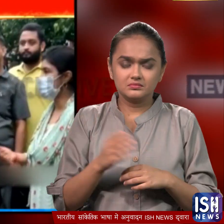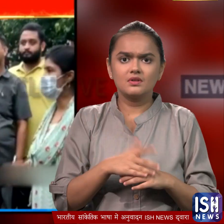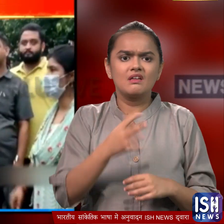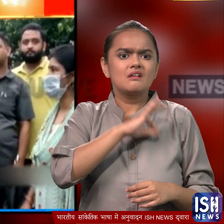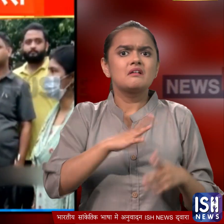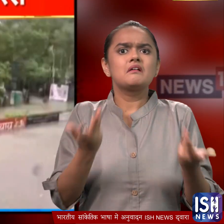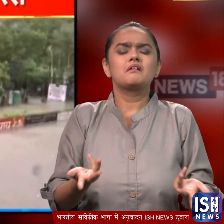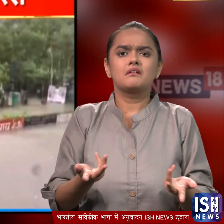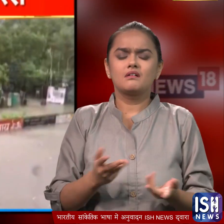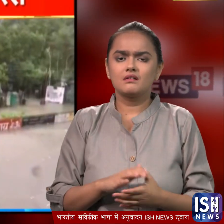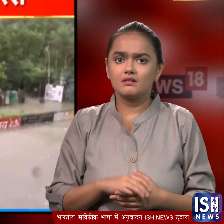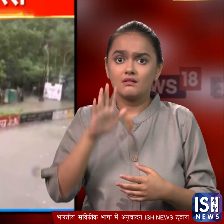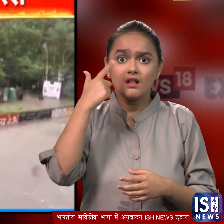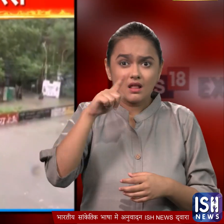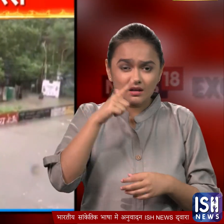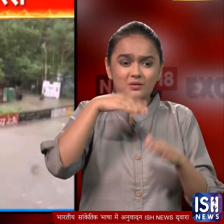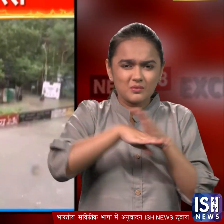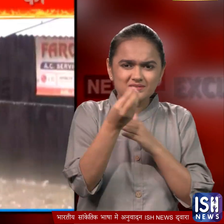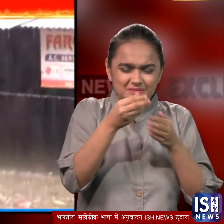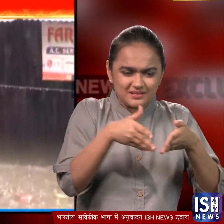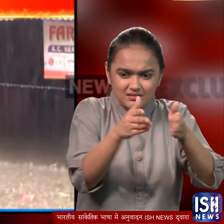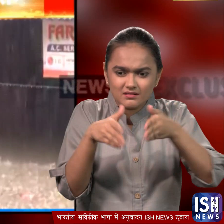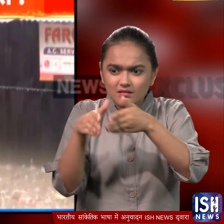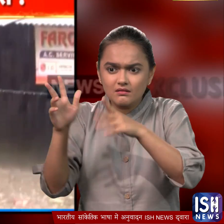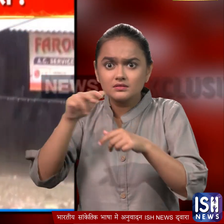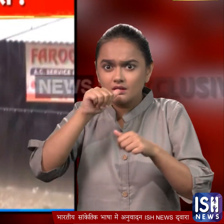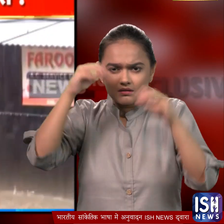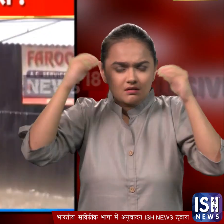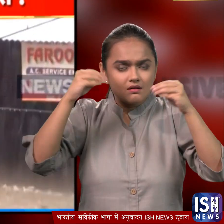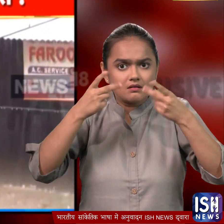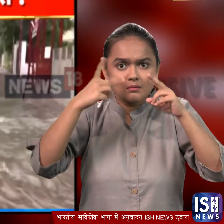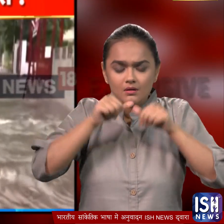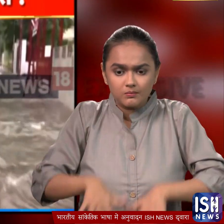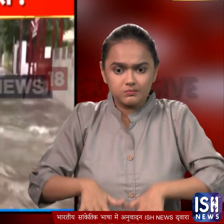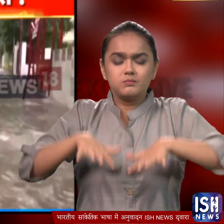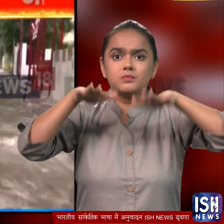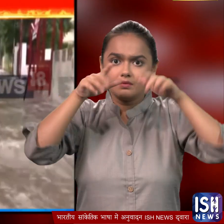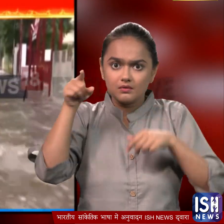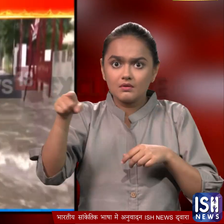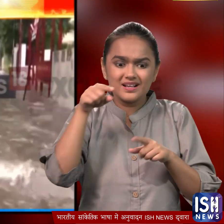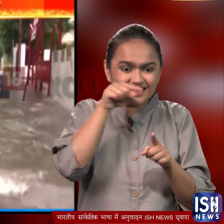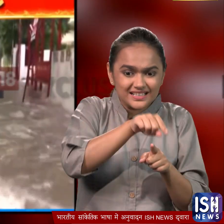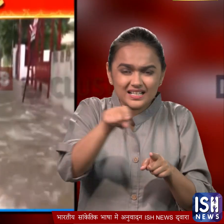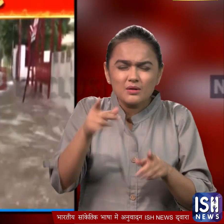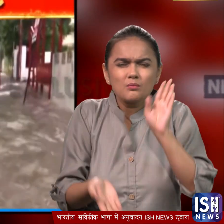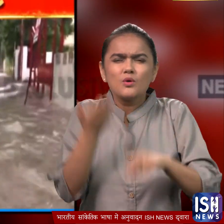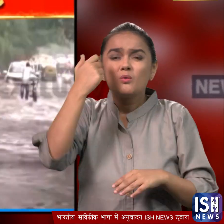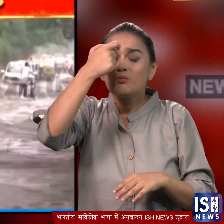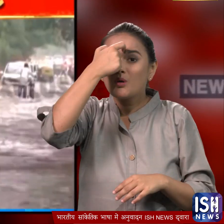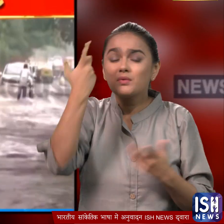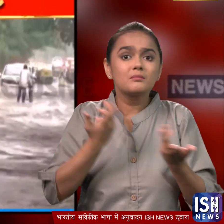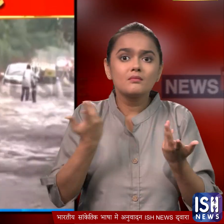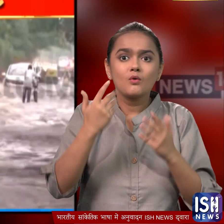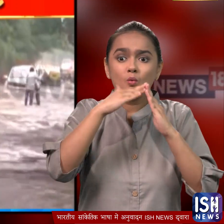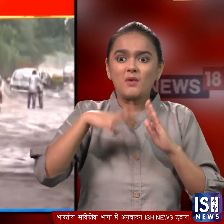फिर फायदा क्या है? लखनऊ के कई इलाके पूरी तरह बारिश के पानी में डूबे दिखाई दिए। इन हालात में सबसे ज्यादा परेशानी उन्हें हुई